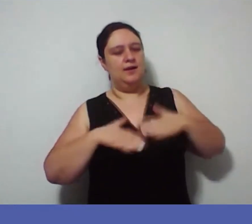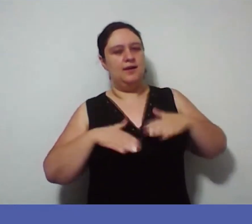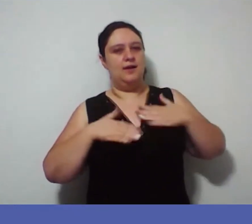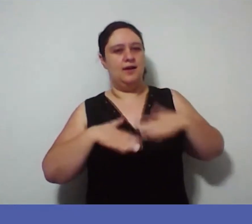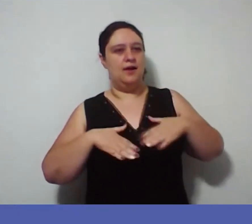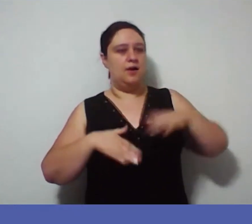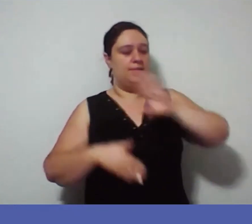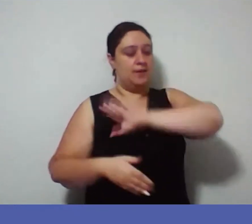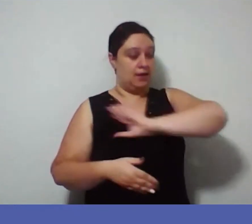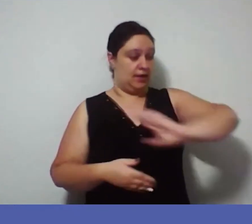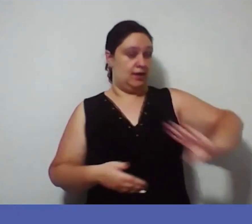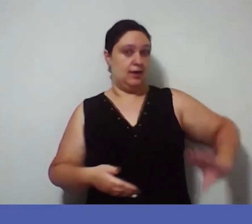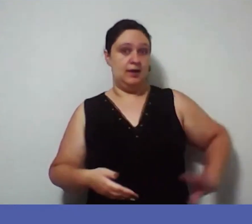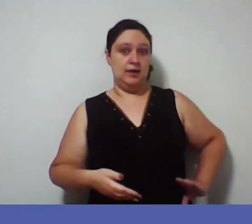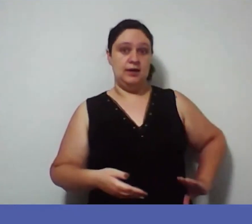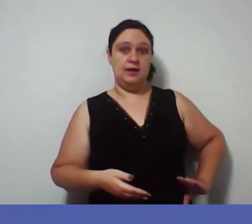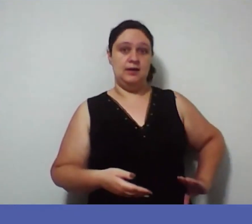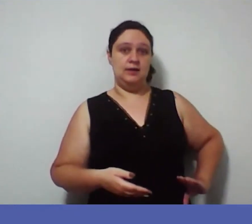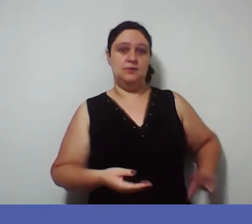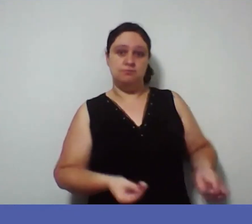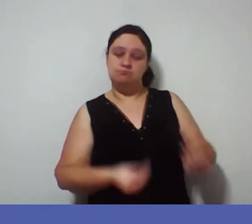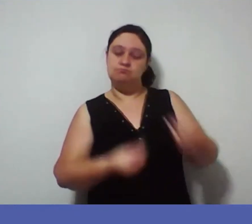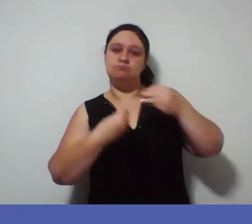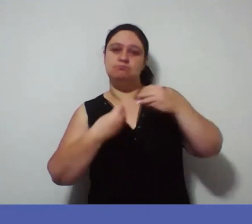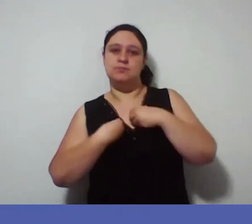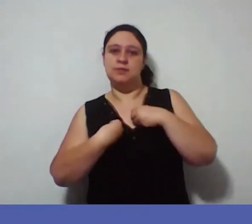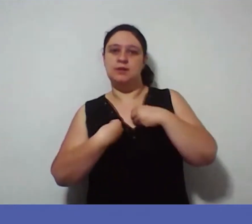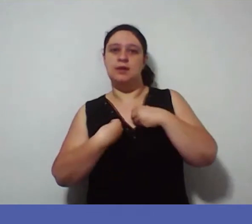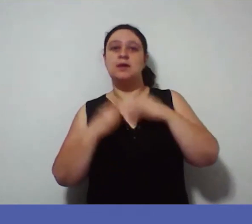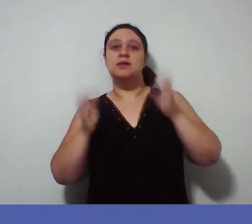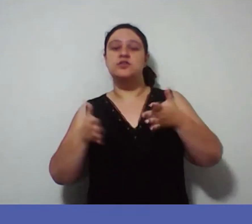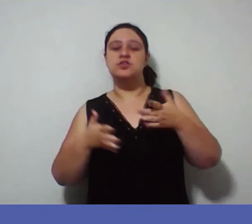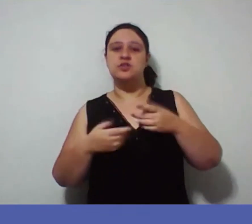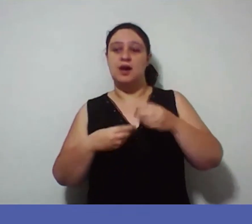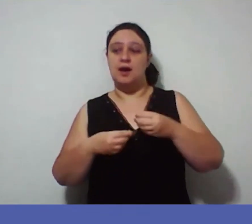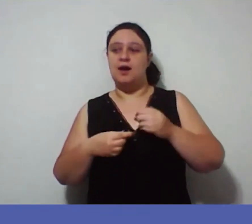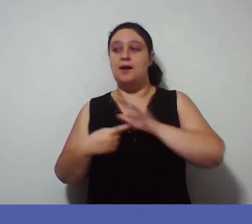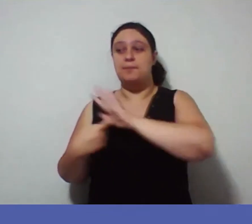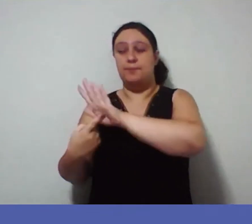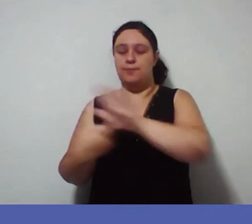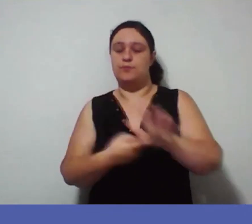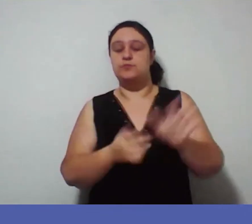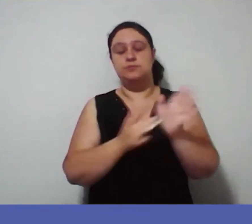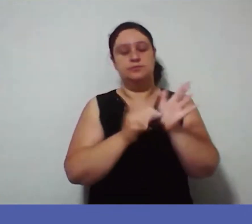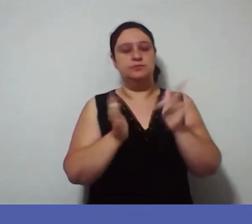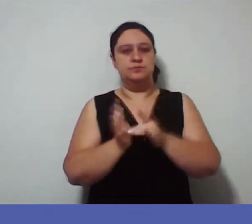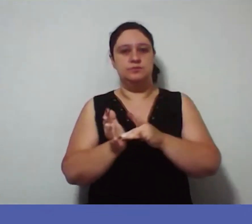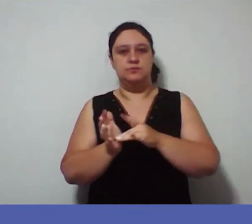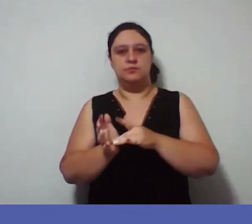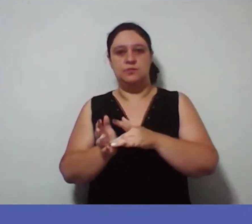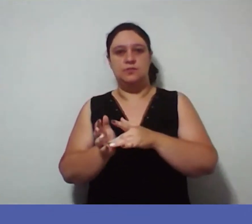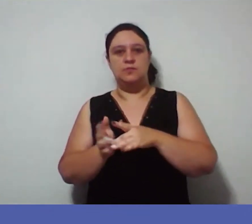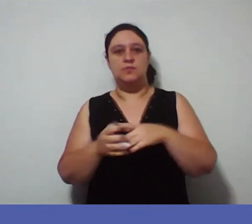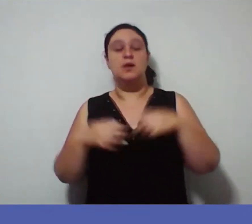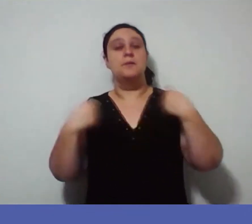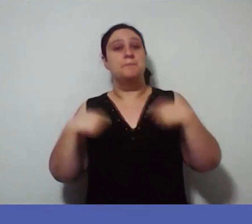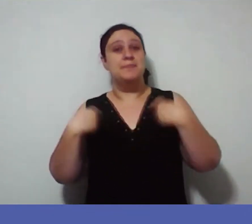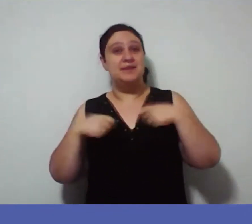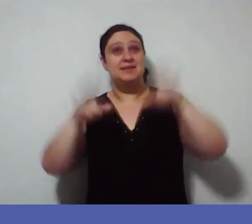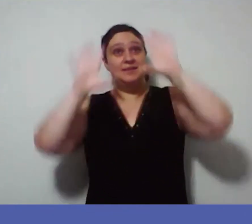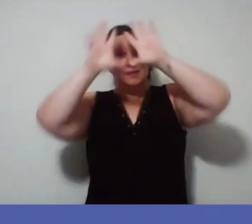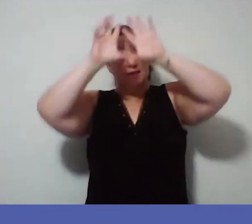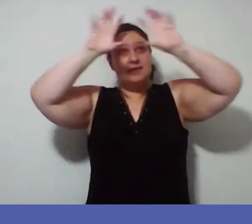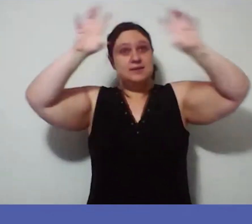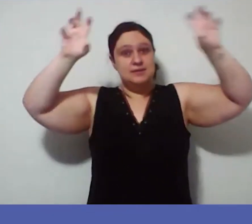que já vos foi designado, Jesus, ao qual é necessário que o céu receba, até